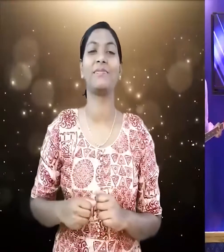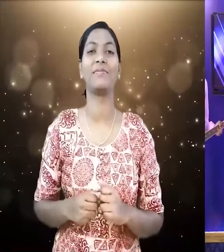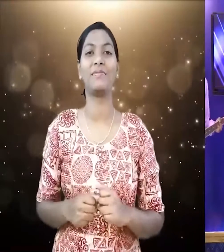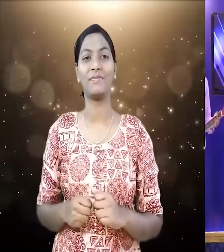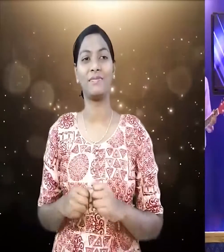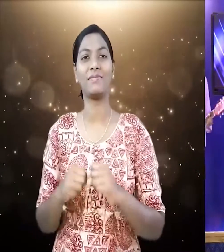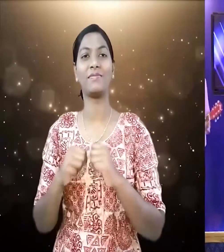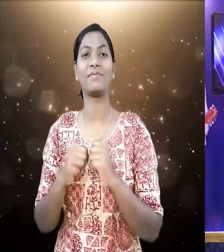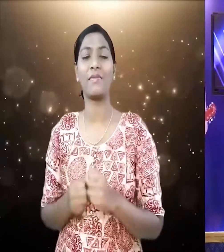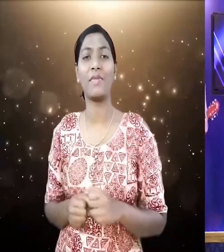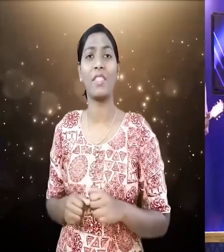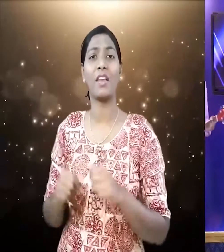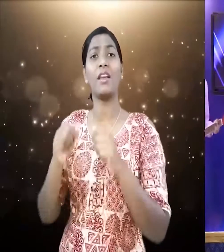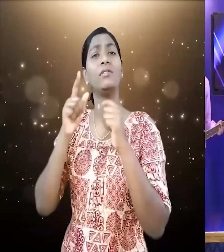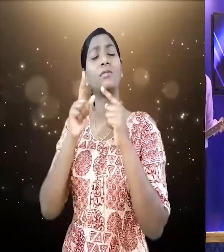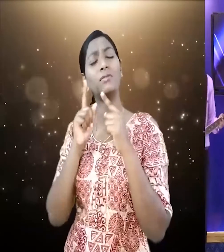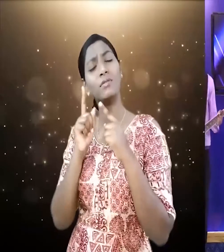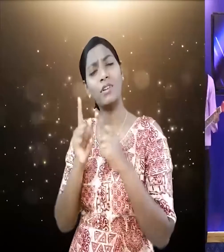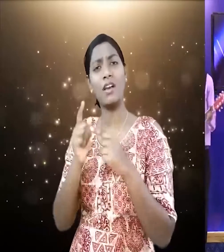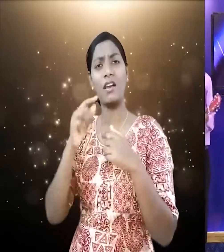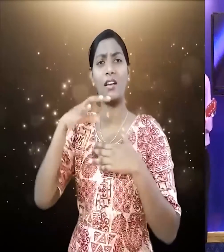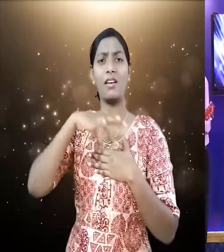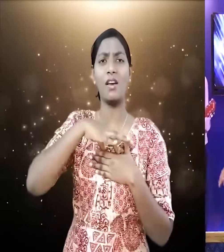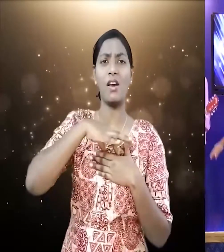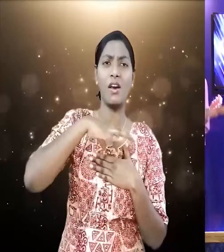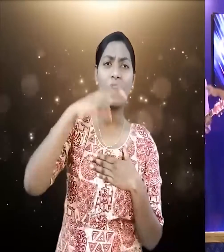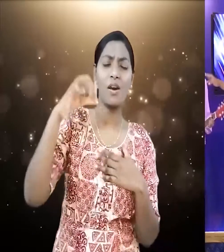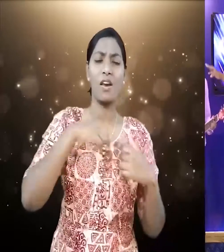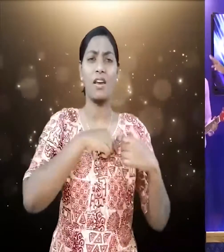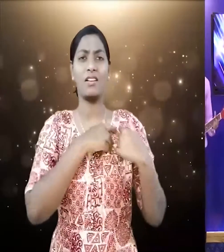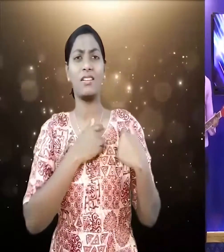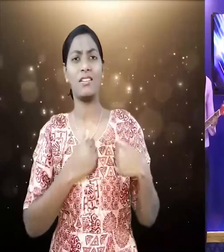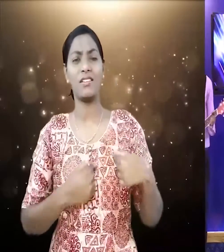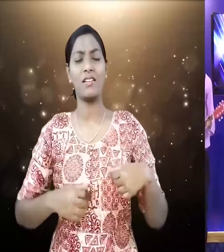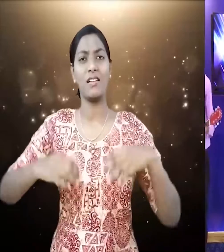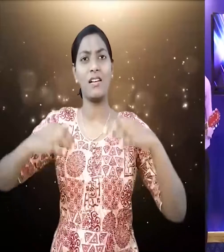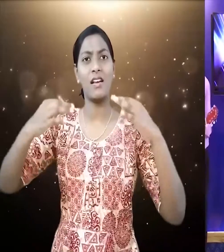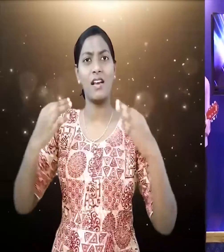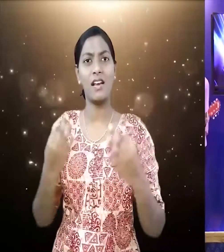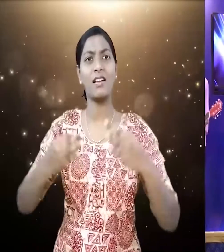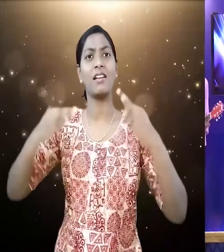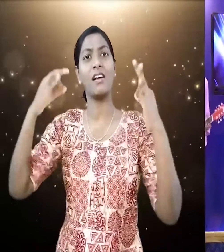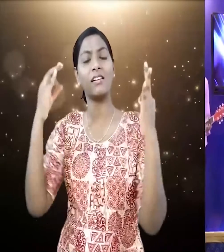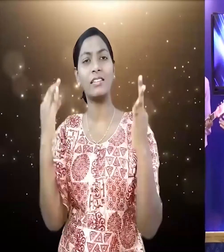आवाज सुनूं, तू आत्मा और मन ताजा करे,